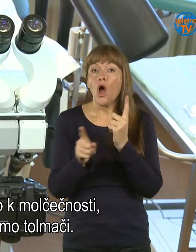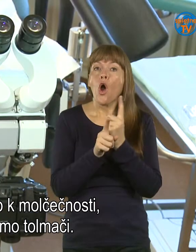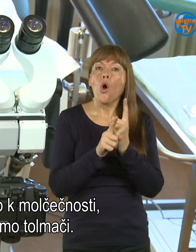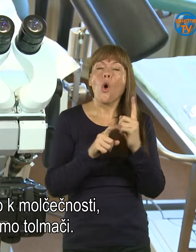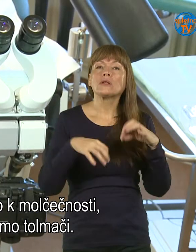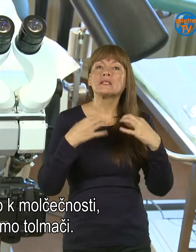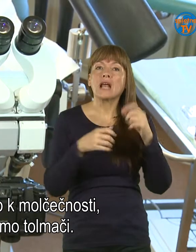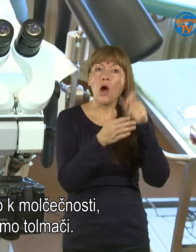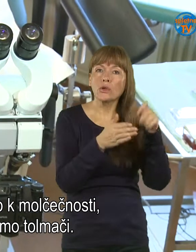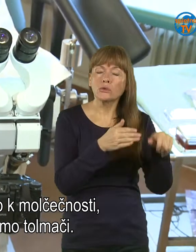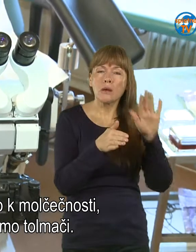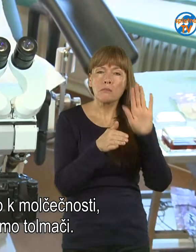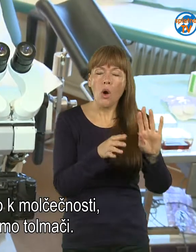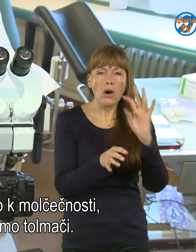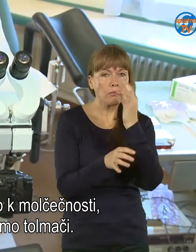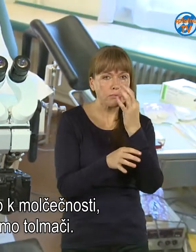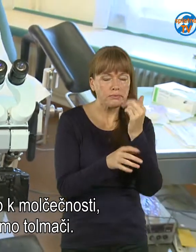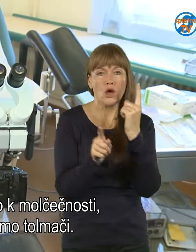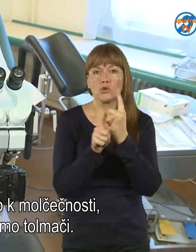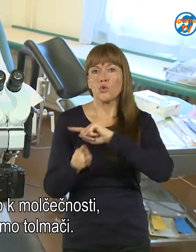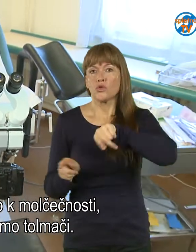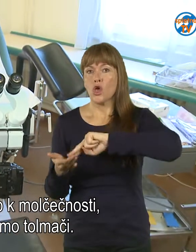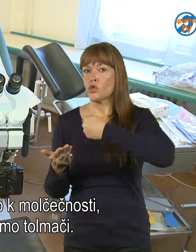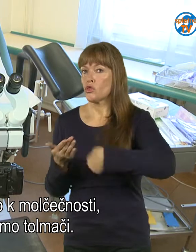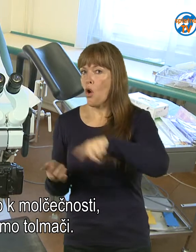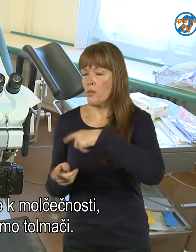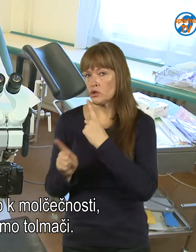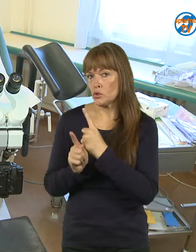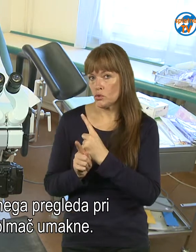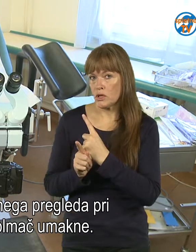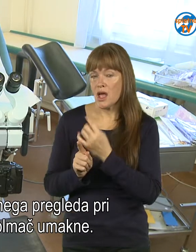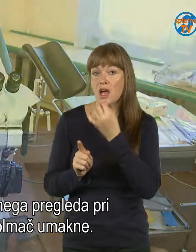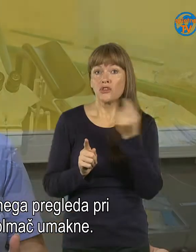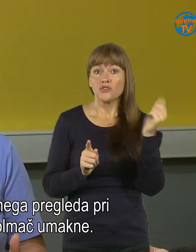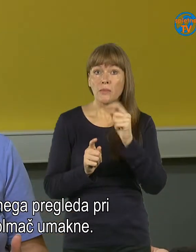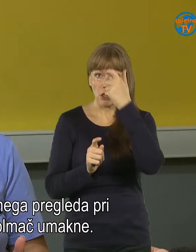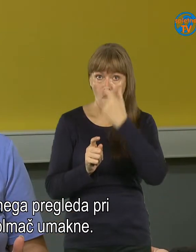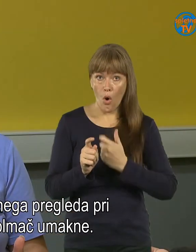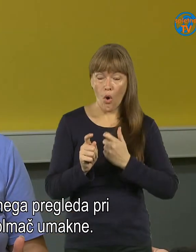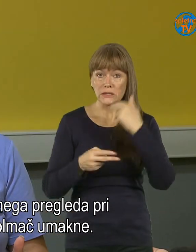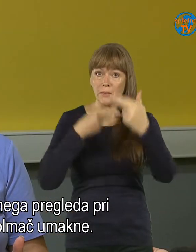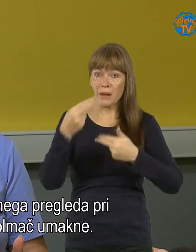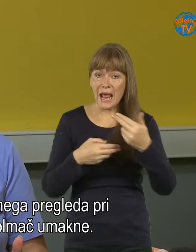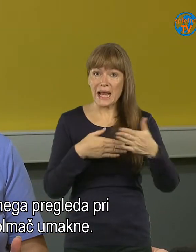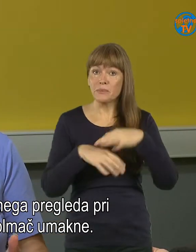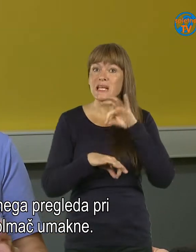osebje zavezano k molčečnosti, ravno tako smo mi. Če pride do osebnega pregleda pri zdravniku, je tolmač